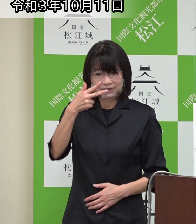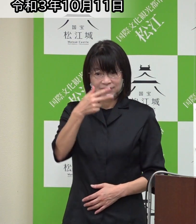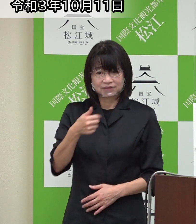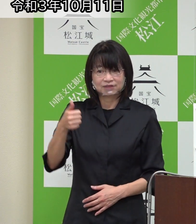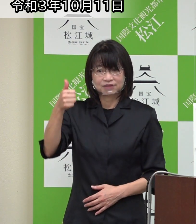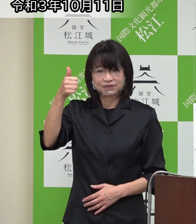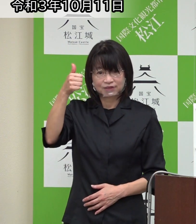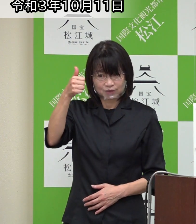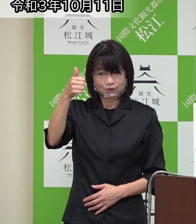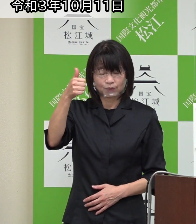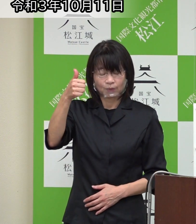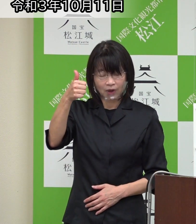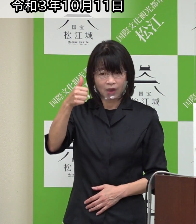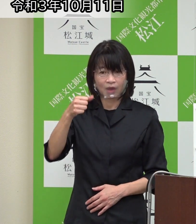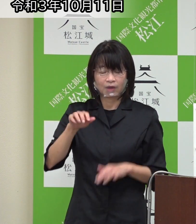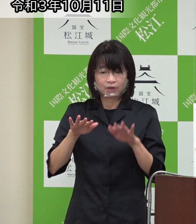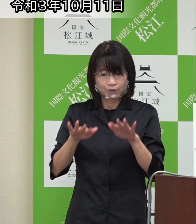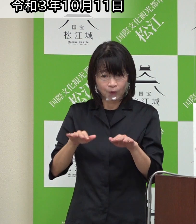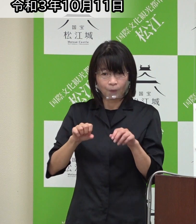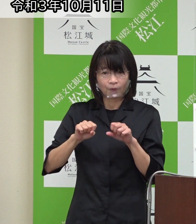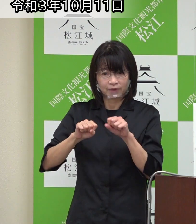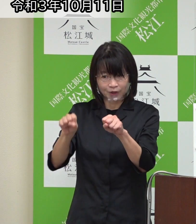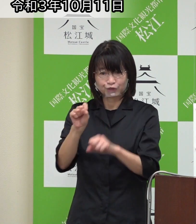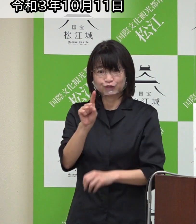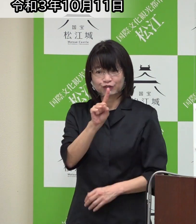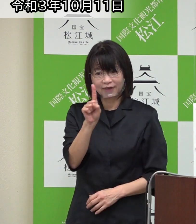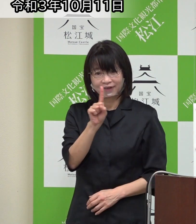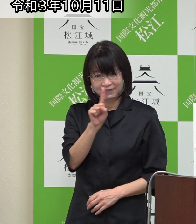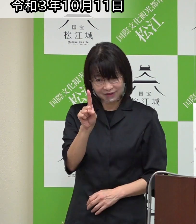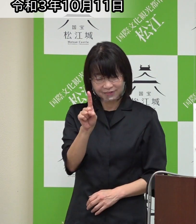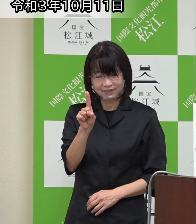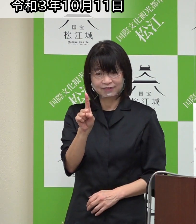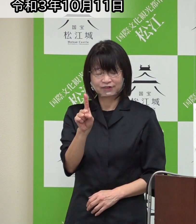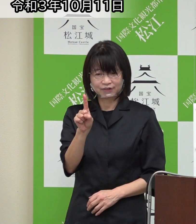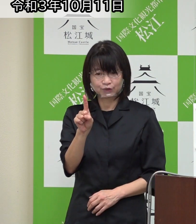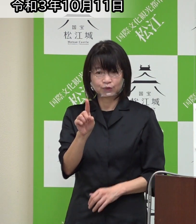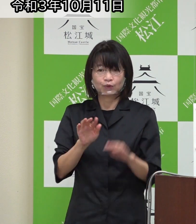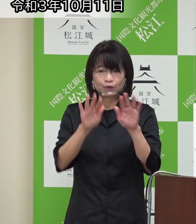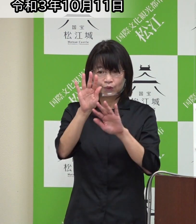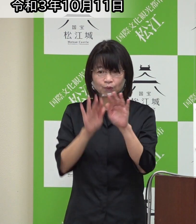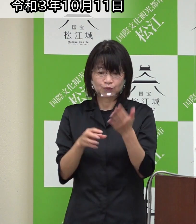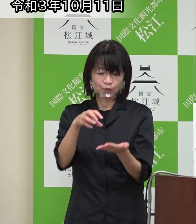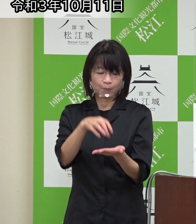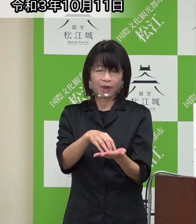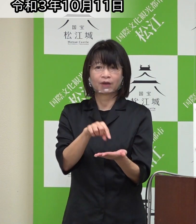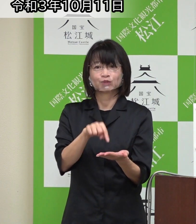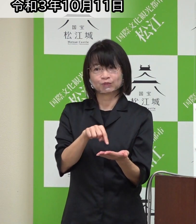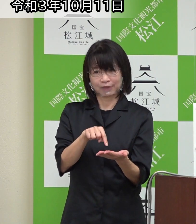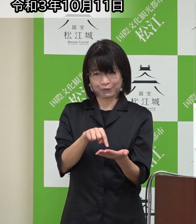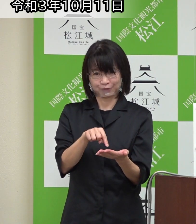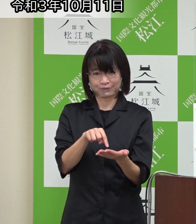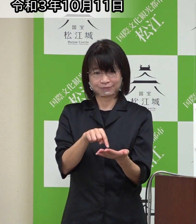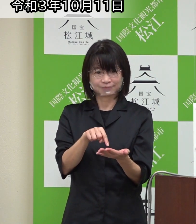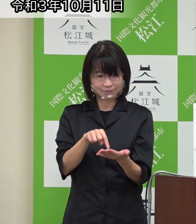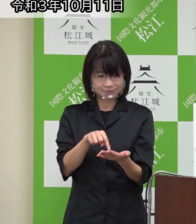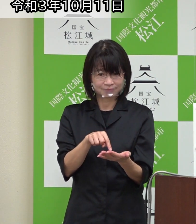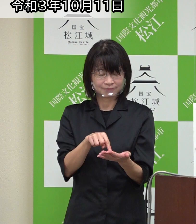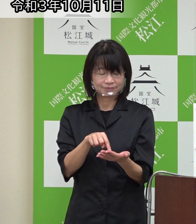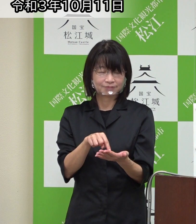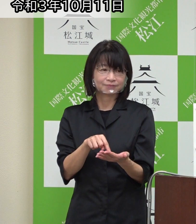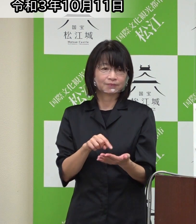んのこう肌感覚として分かるような形で今は提供はしてるんですけども、ちょっとある種硬すぎる側面があるのかもしれませ